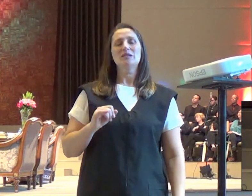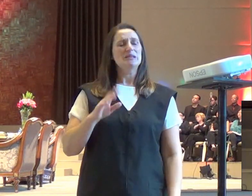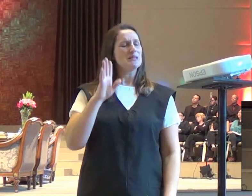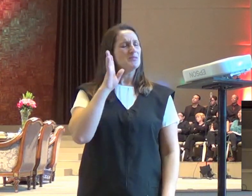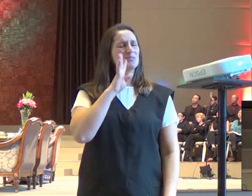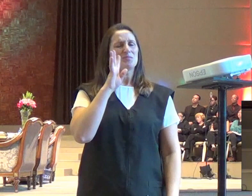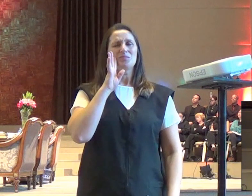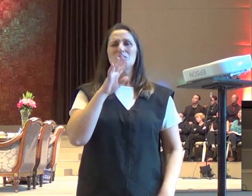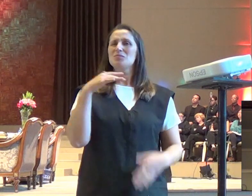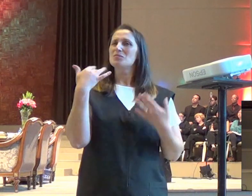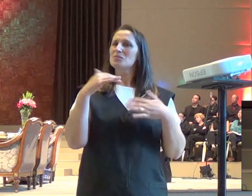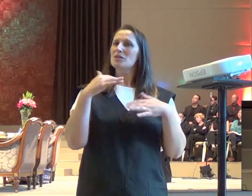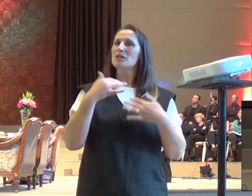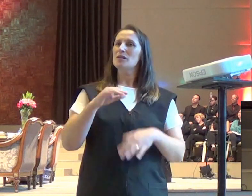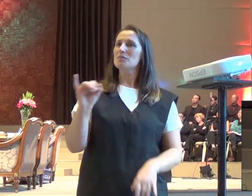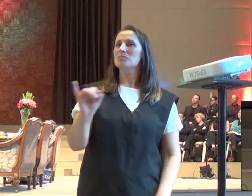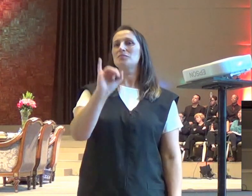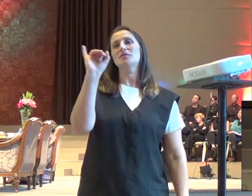privilégio que Deus dá,